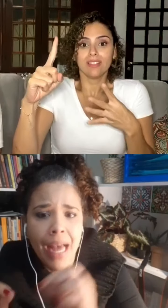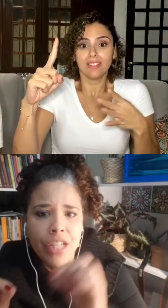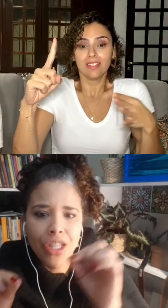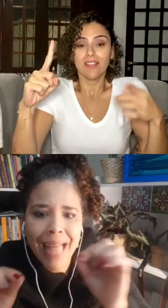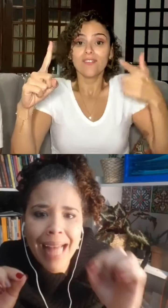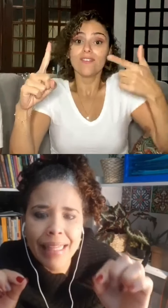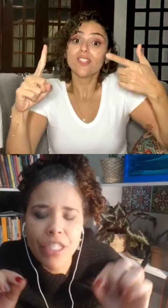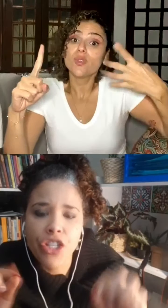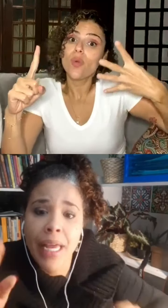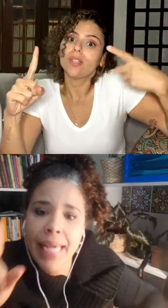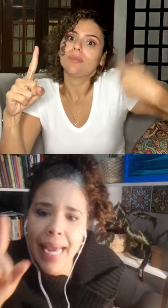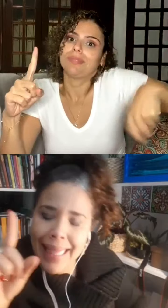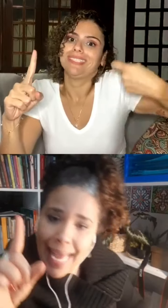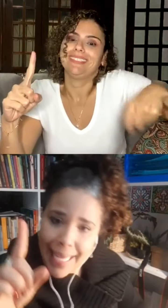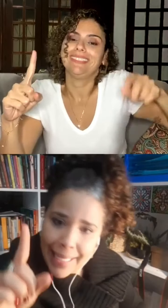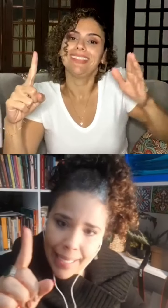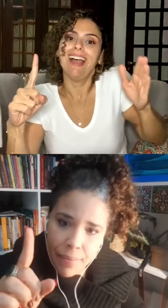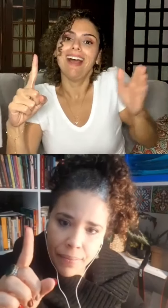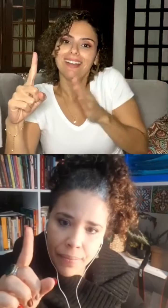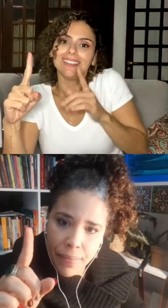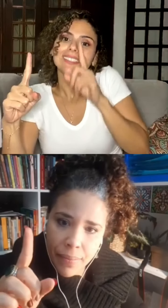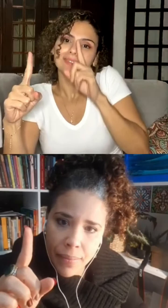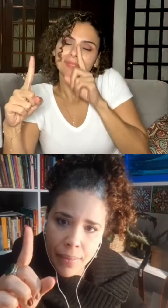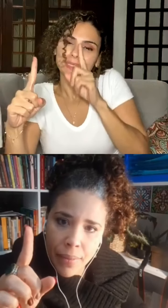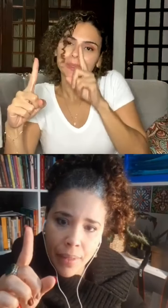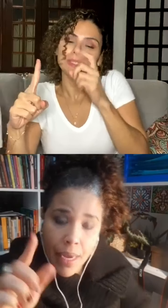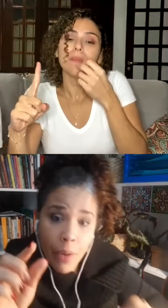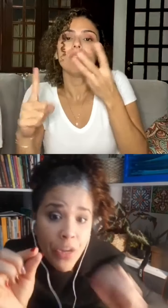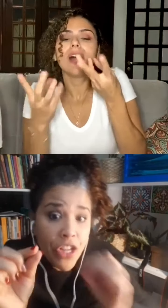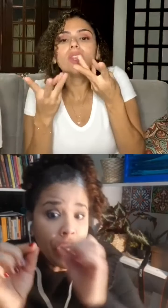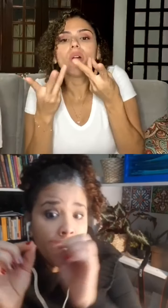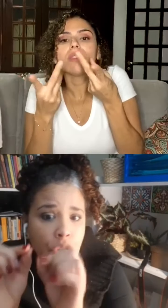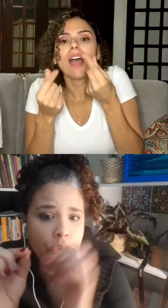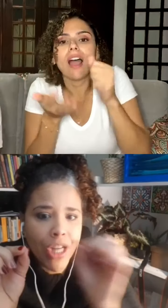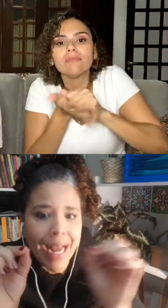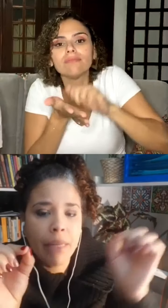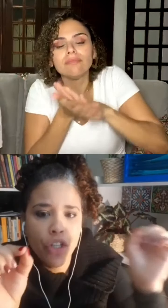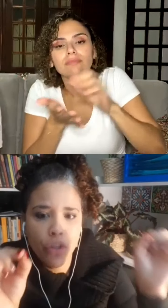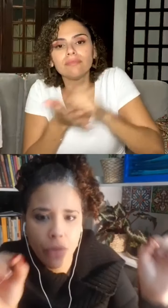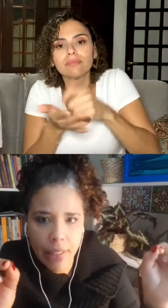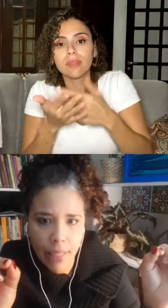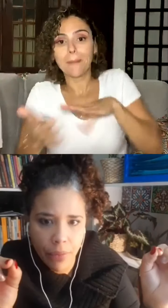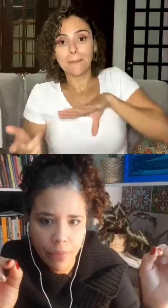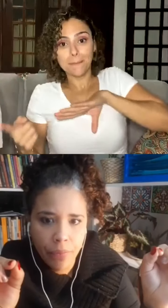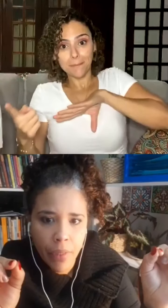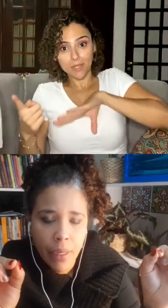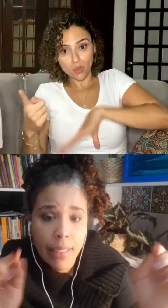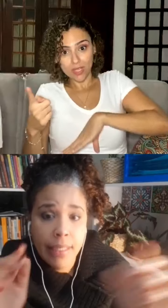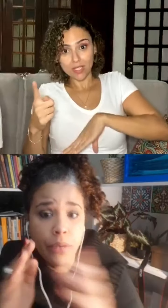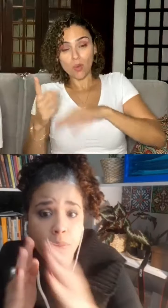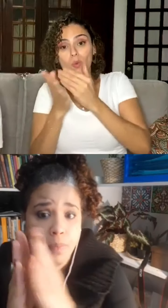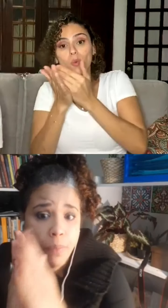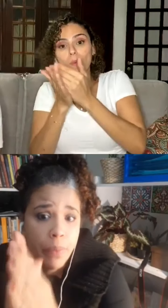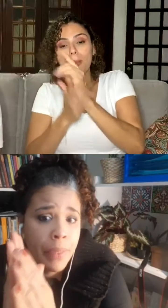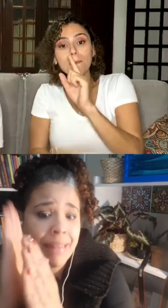as datas em que ela desce, o início de cada menstruação. Se